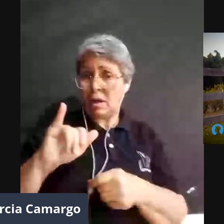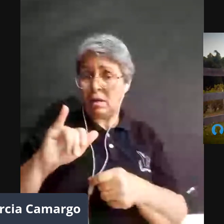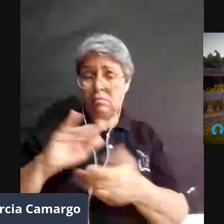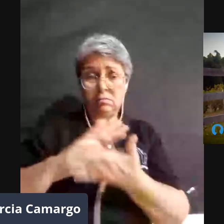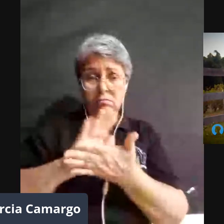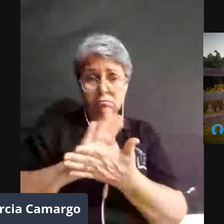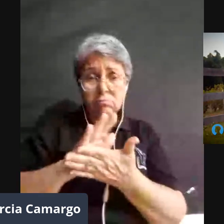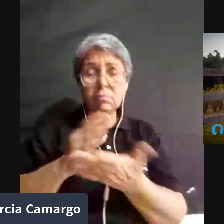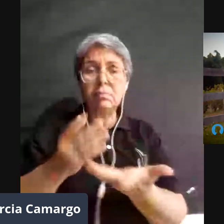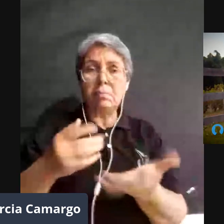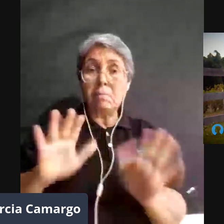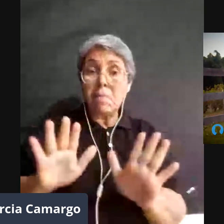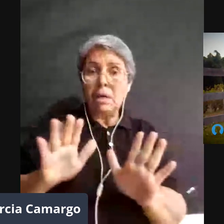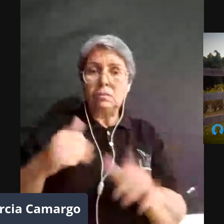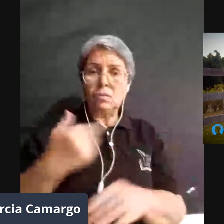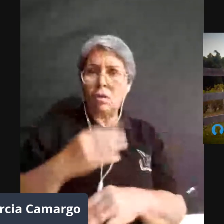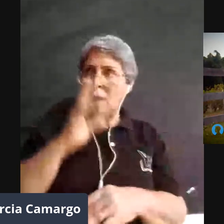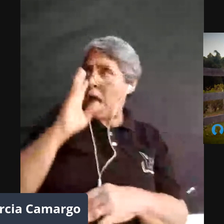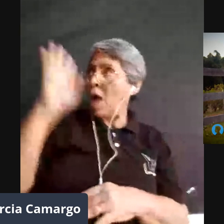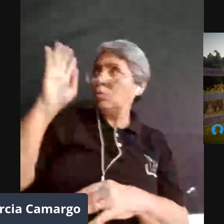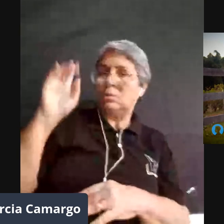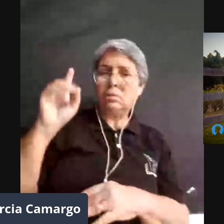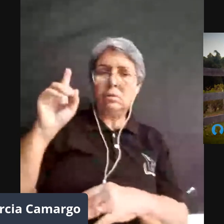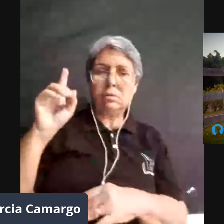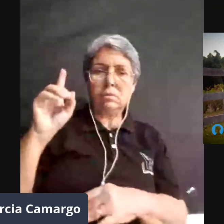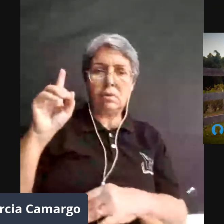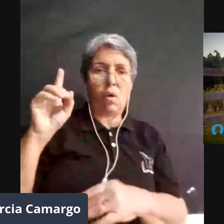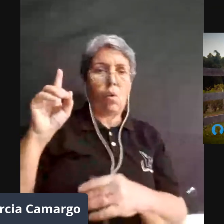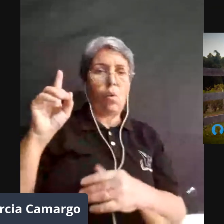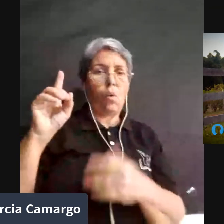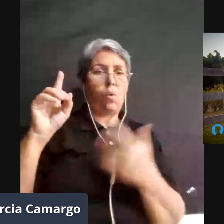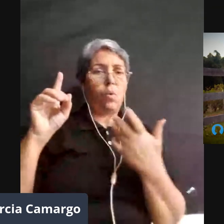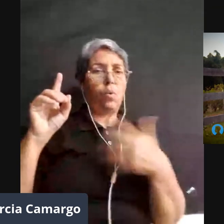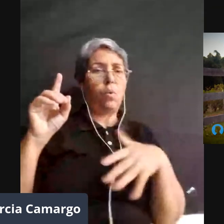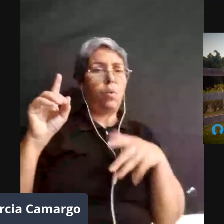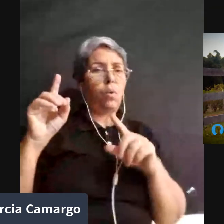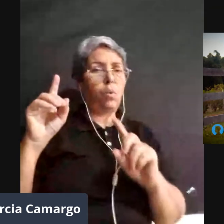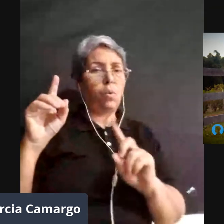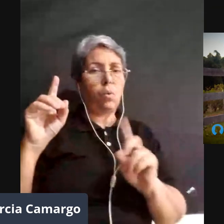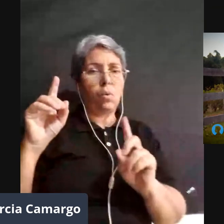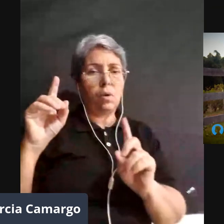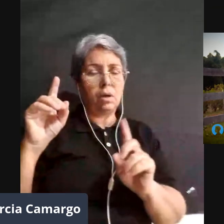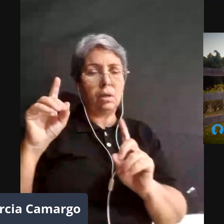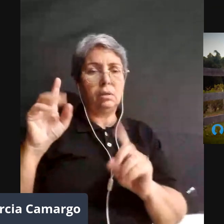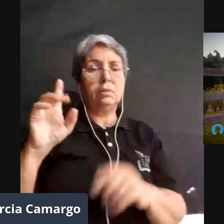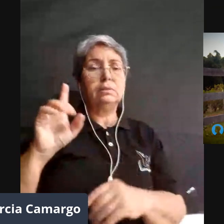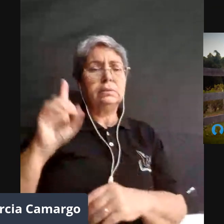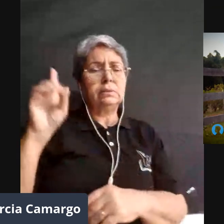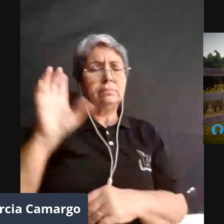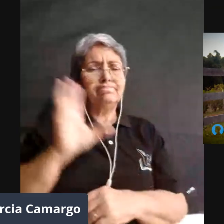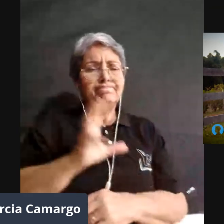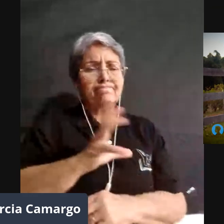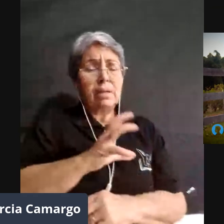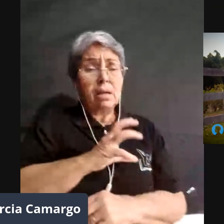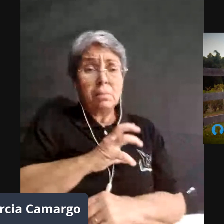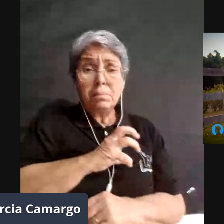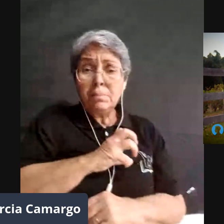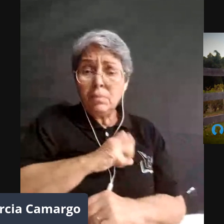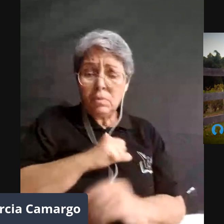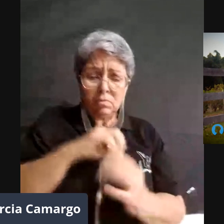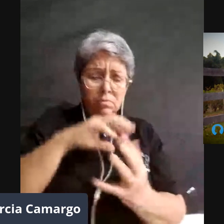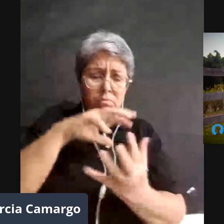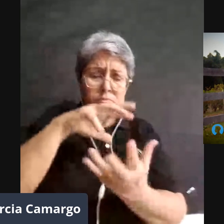ousaríamos acusar a Deus de negligência, ousaríamos? Nós sabemos que Ele tanto amou o mundo que deu o seu